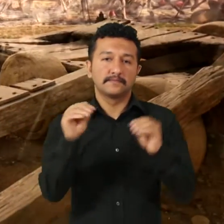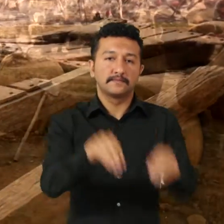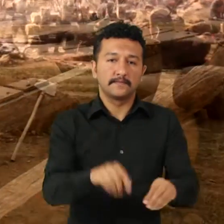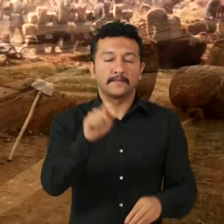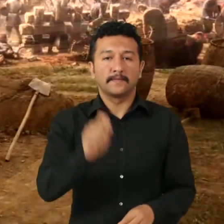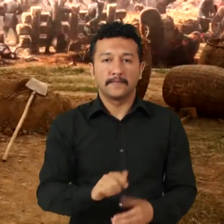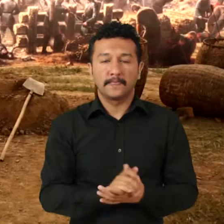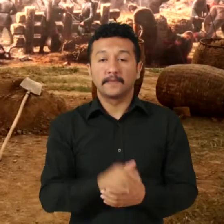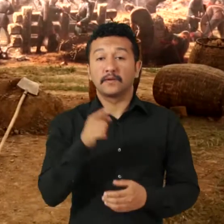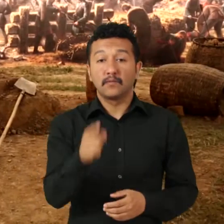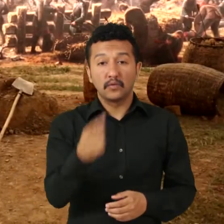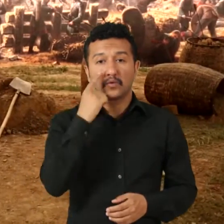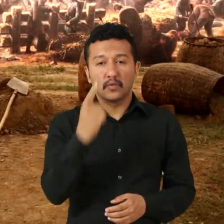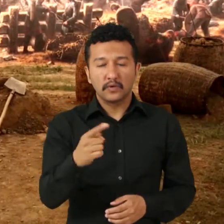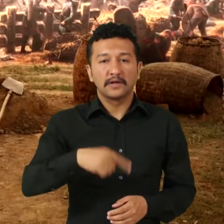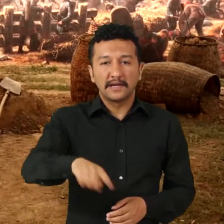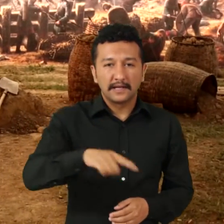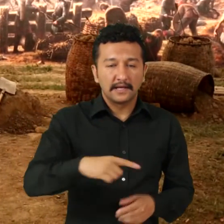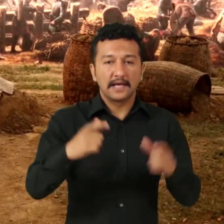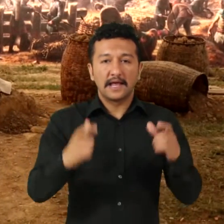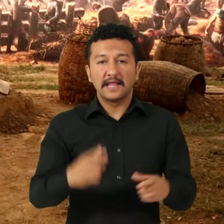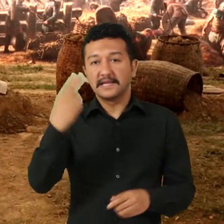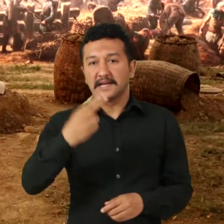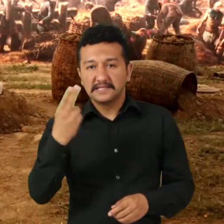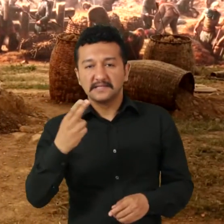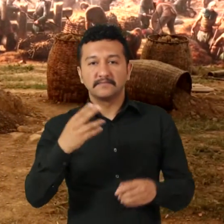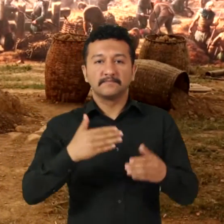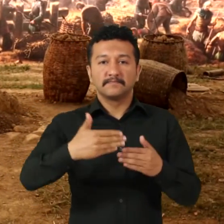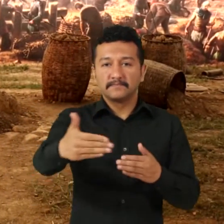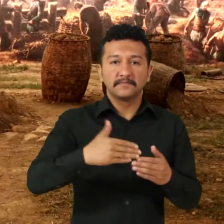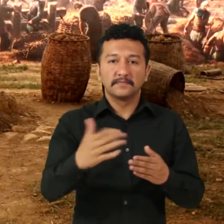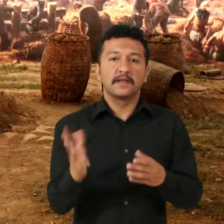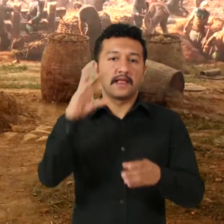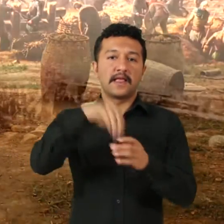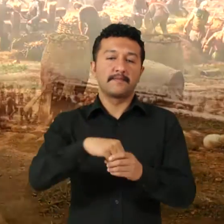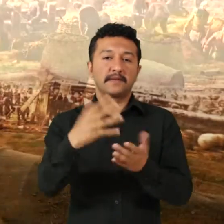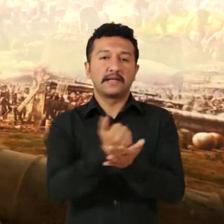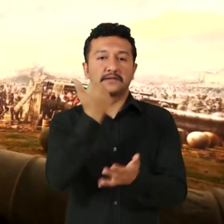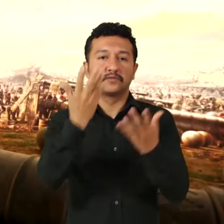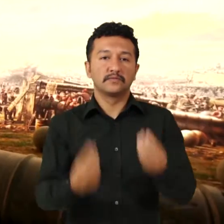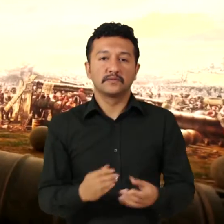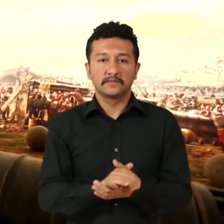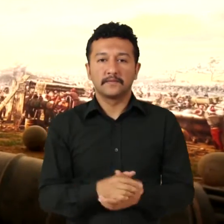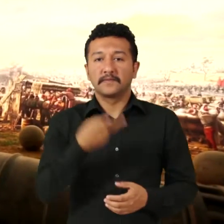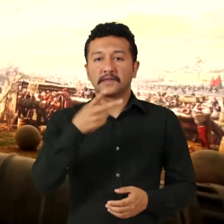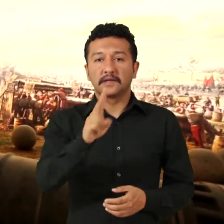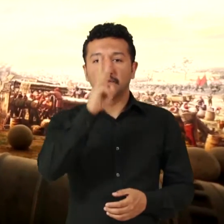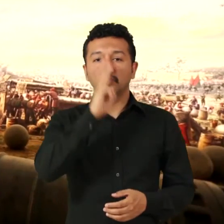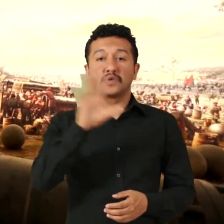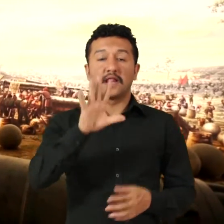yerleştirilmiştir. Böylece aradaki alanla resim ve platformun bütünleşmesi sağlanmıştır.